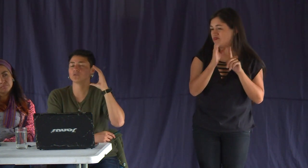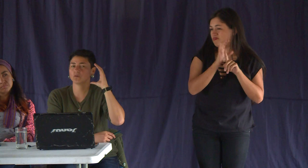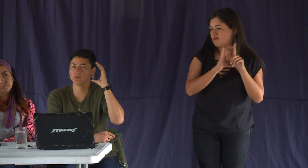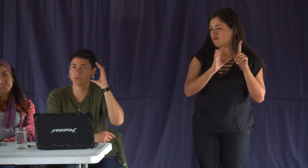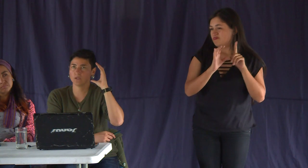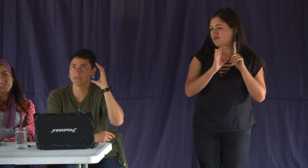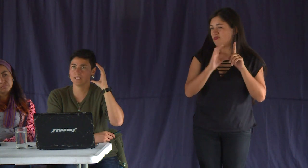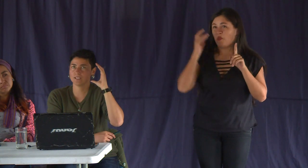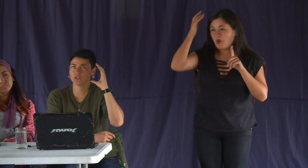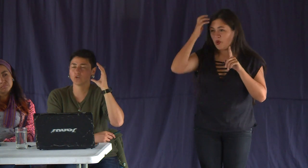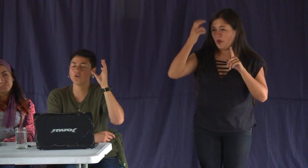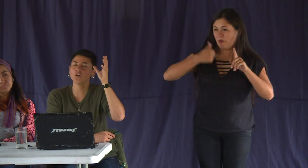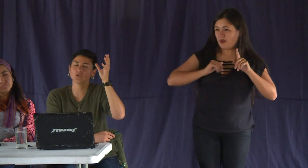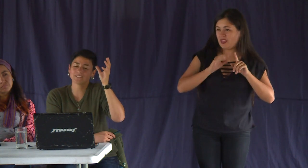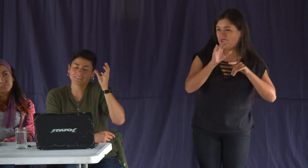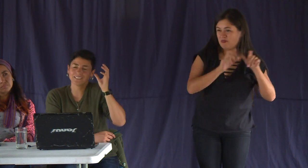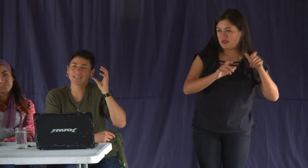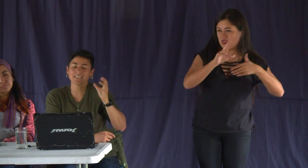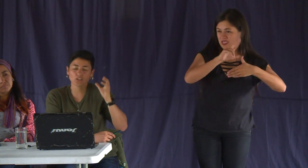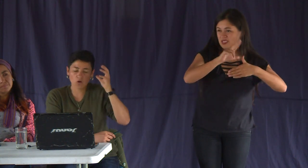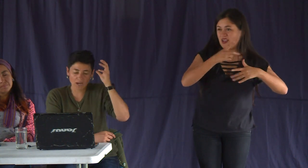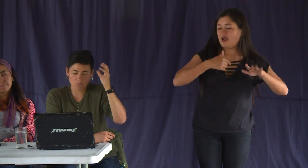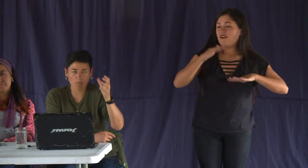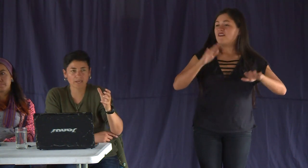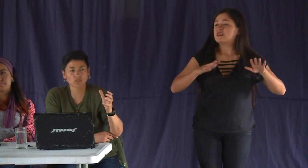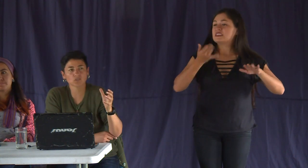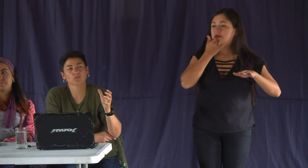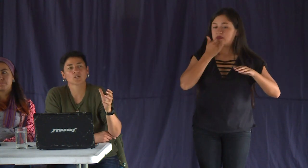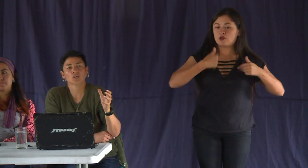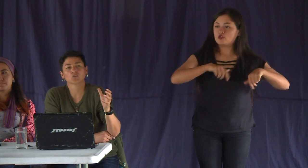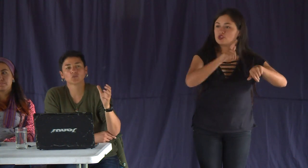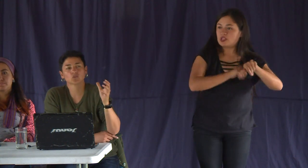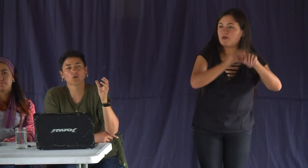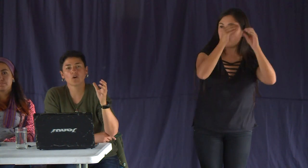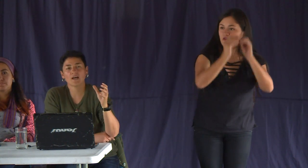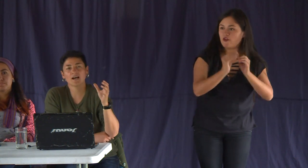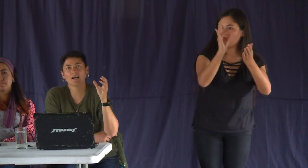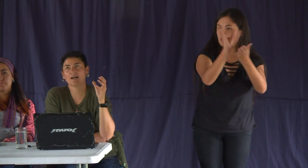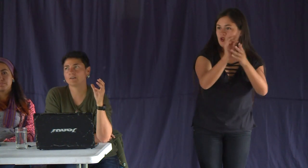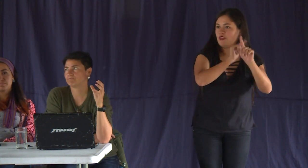viviendo todo, o sea, están trayendo al momento